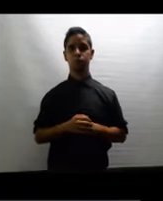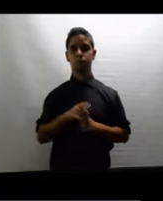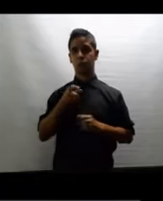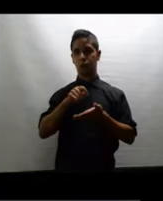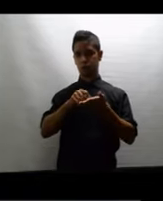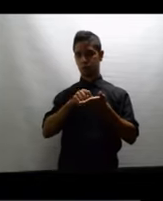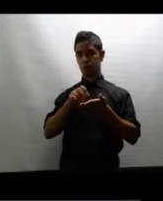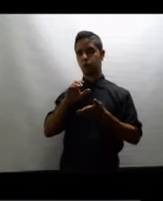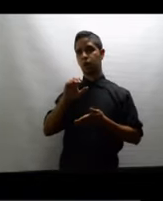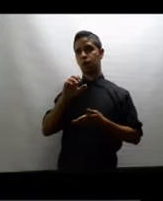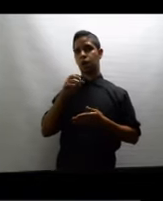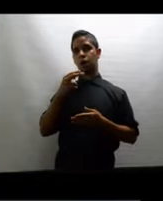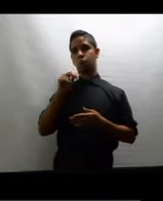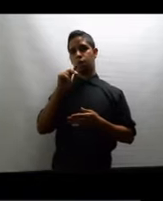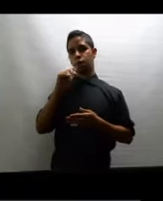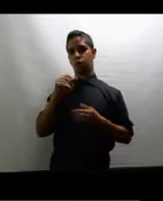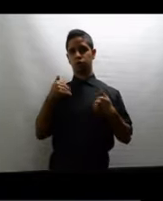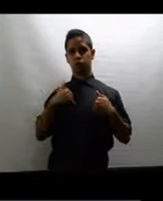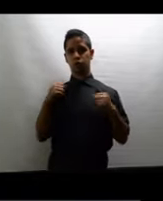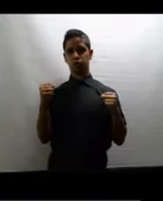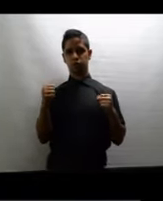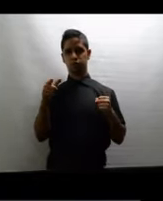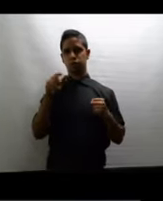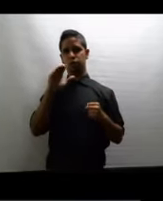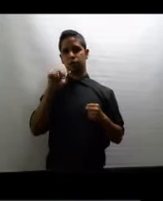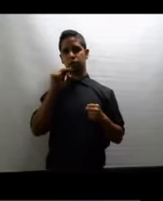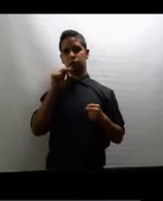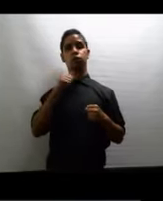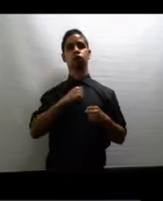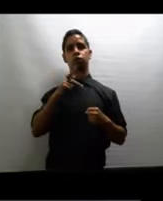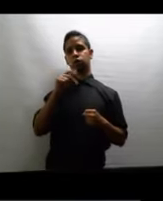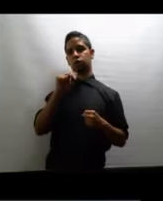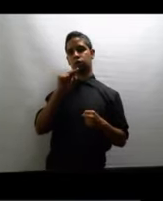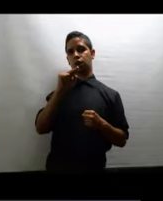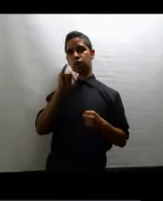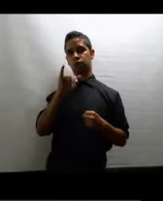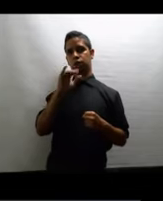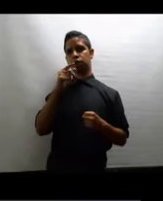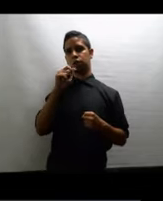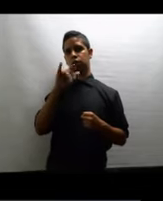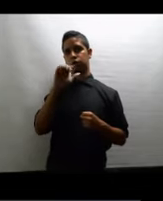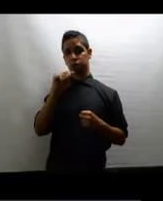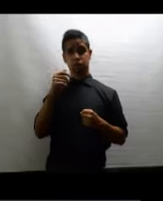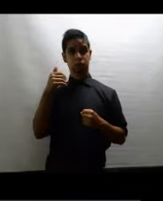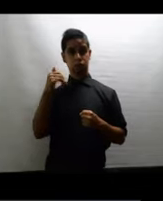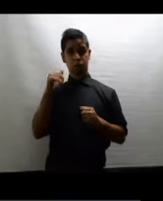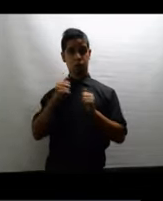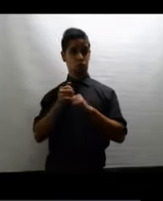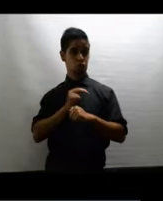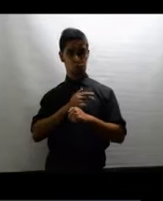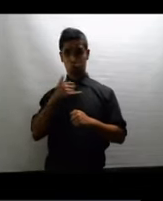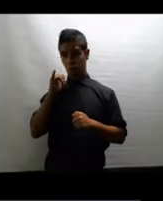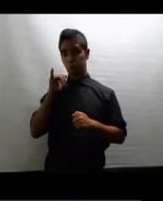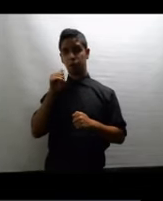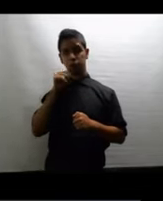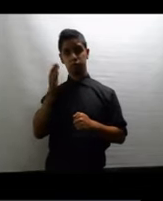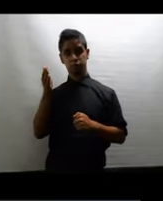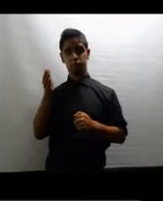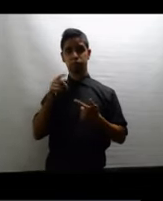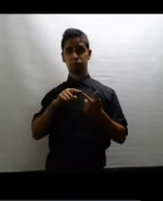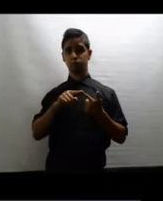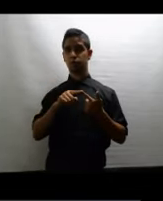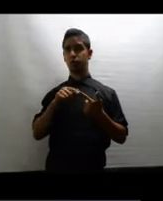Mercado, cantautora, es Cani García. Carmen Mercado, que todavía está entre nosotros y todavía canta.